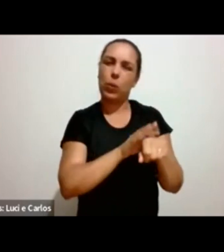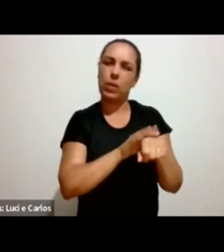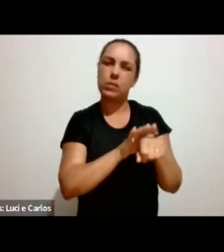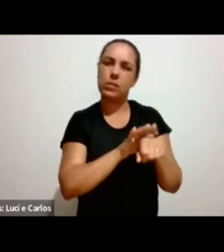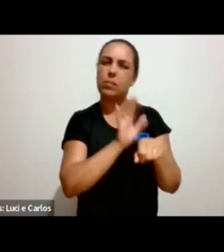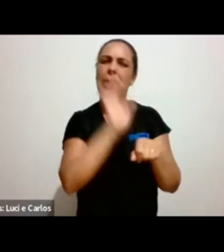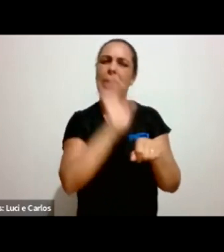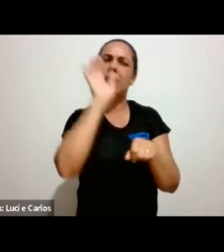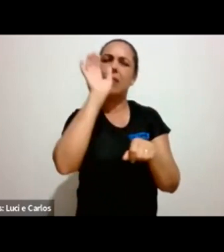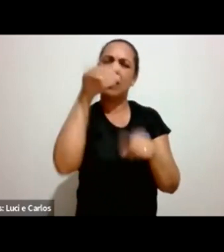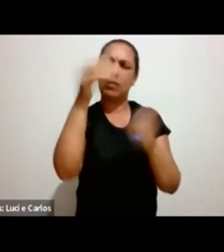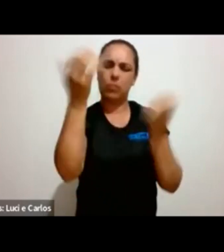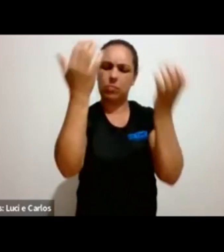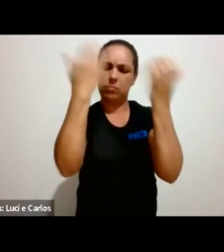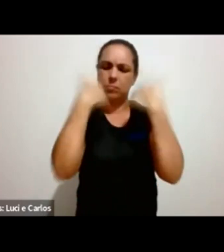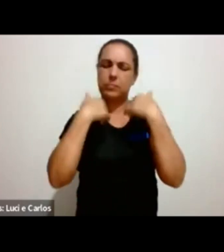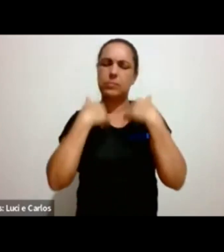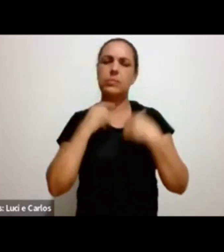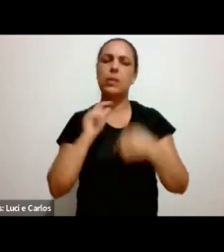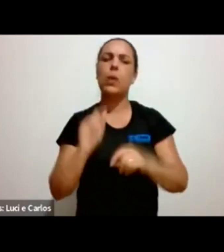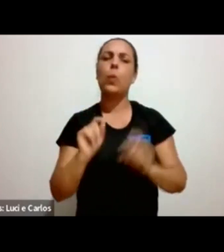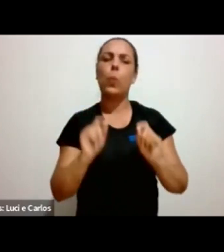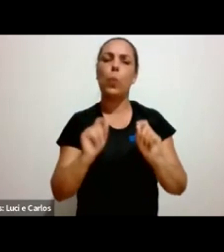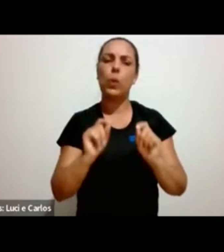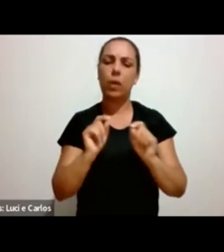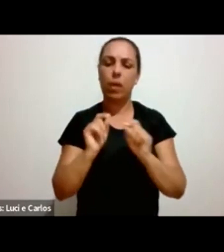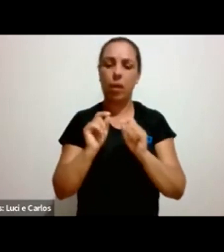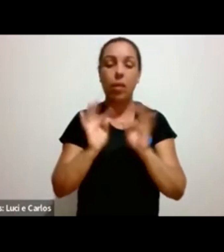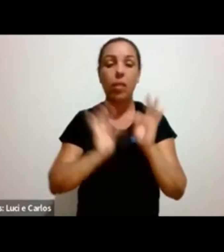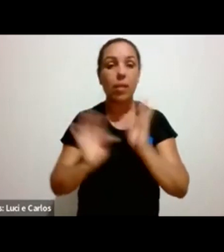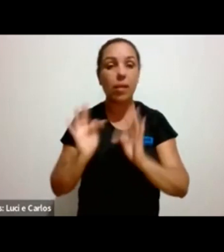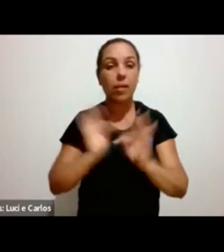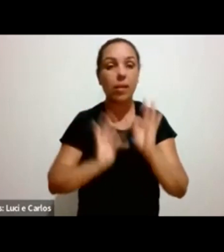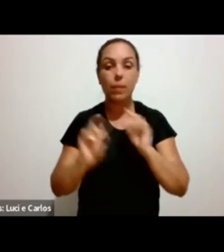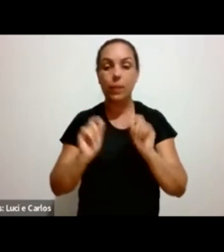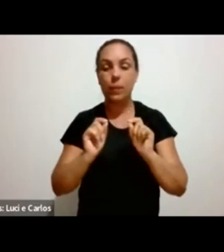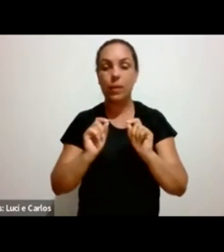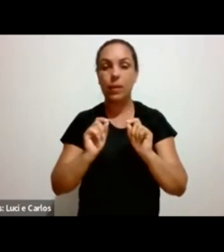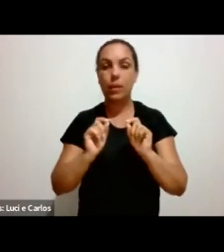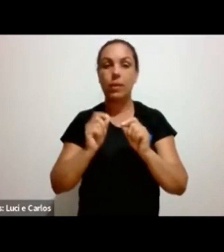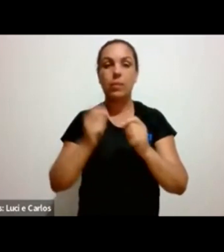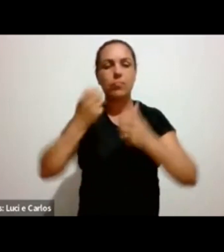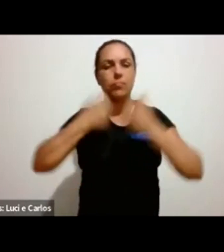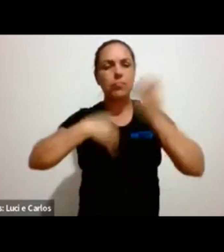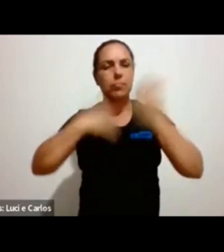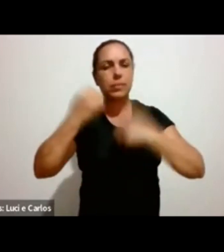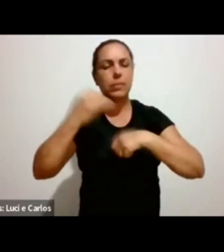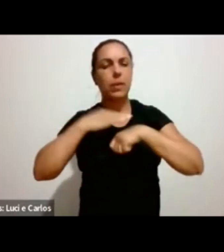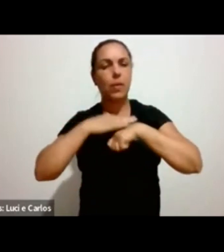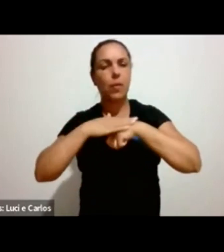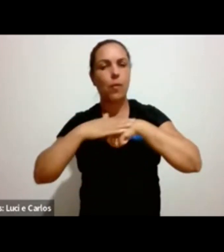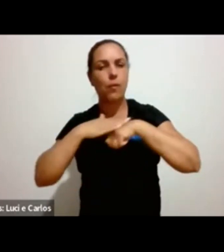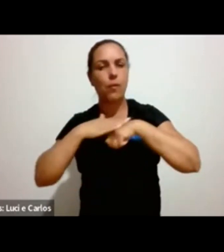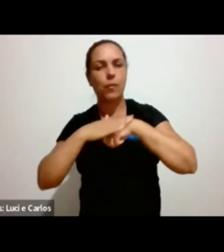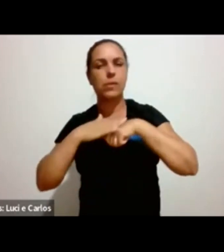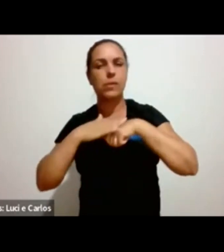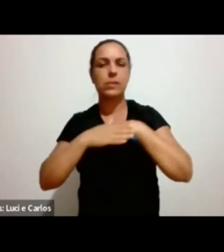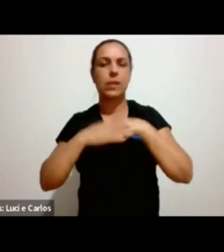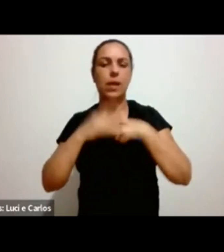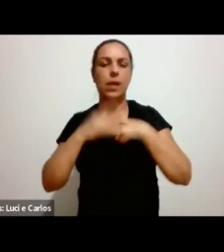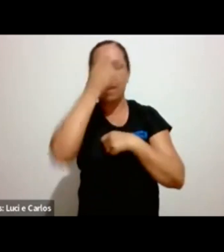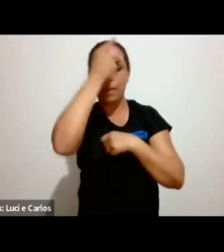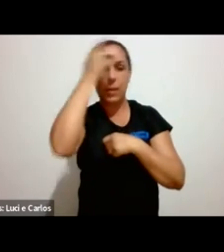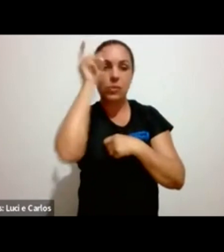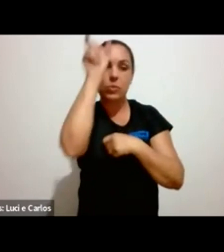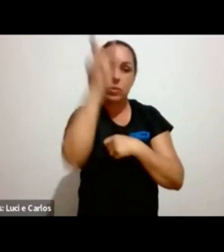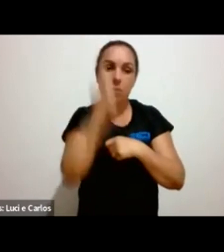Procuro eu, em consultório, eu procuro tratar o ser humano como um todo. Aquela pessoa que está ali na frente